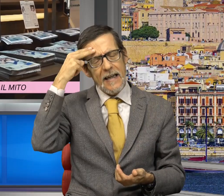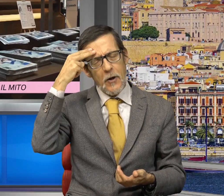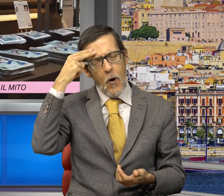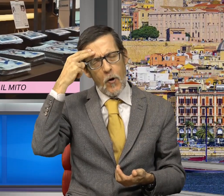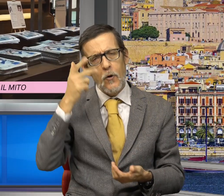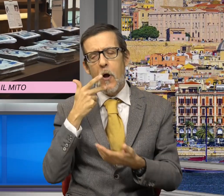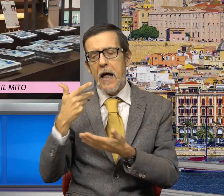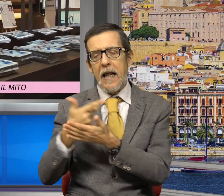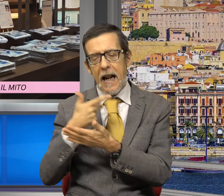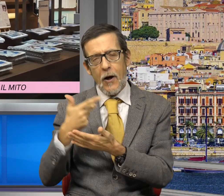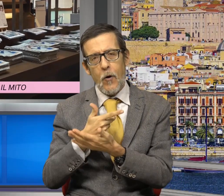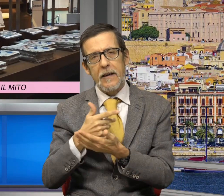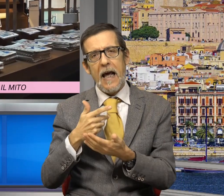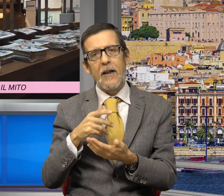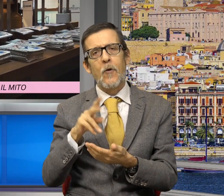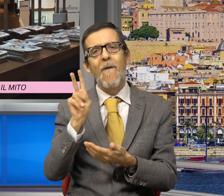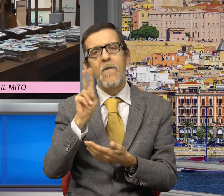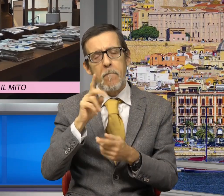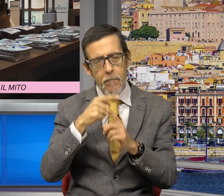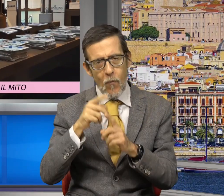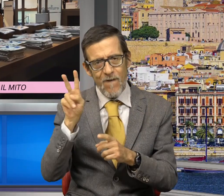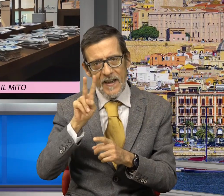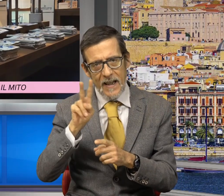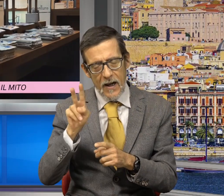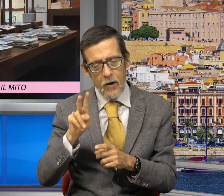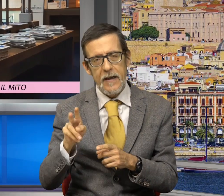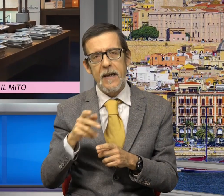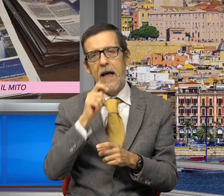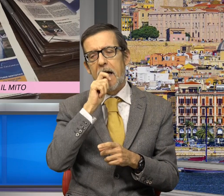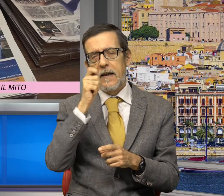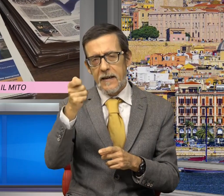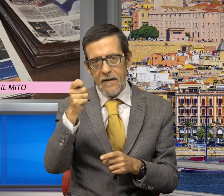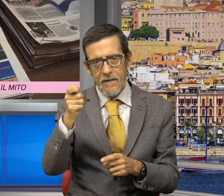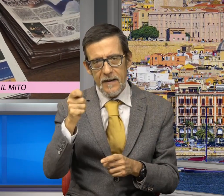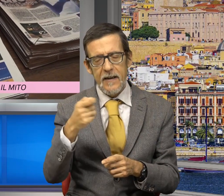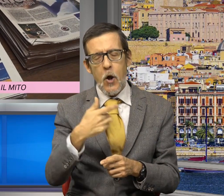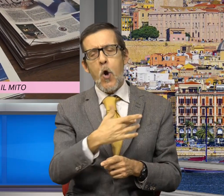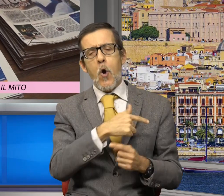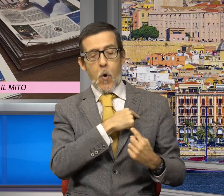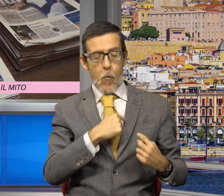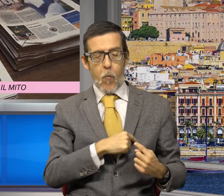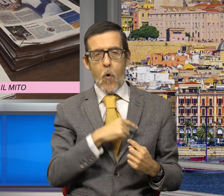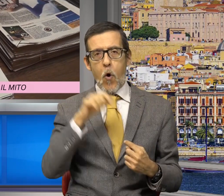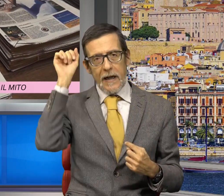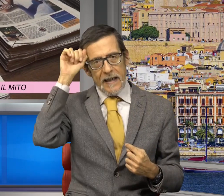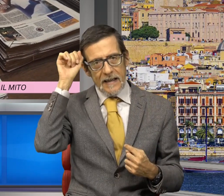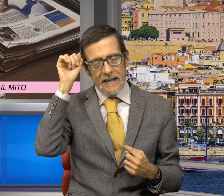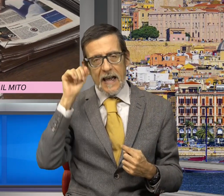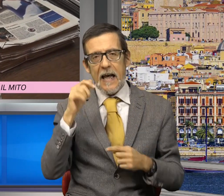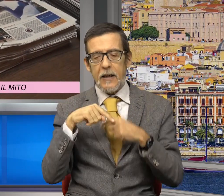dai video di Videolina, dai podcast di Radiolina, ma soprattutto dal cuore dei sardi. Abbiamo scelto e voluto far parte